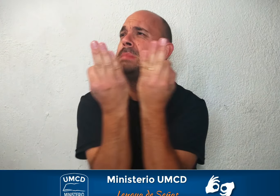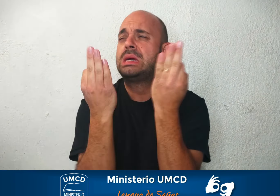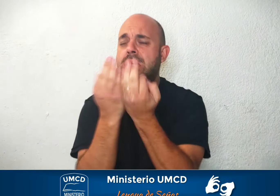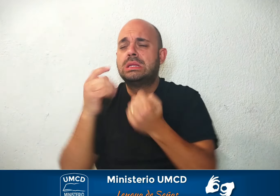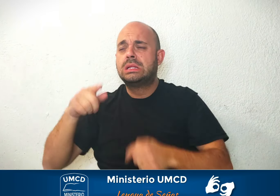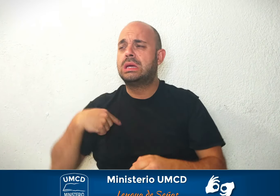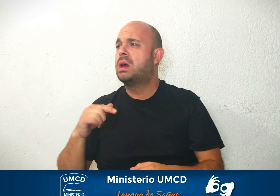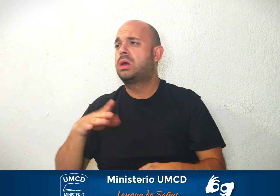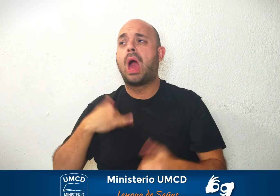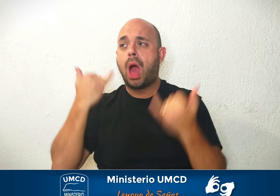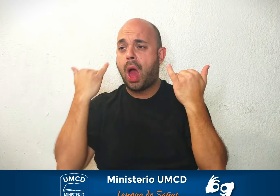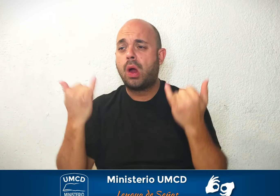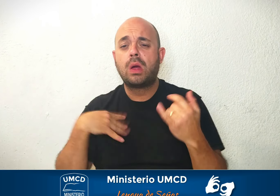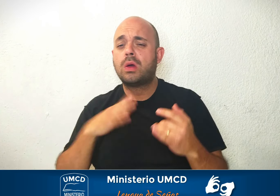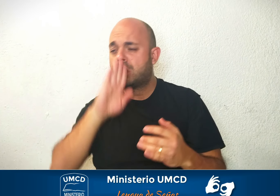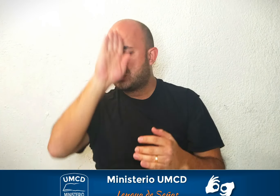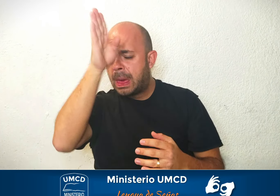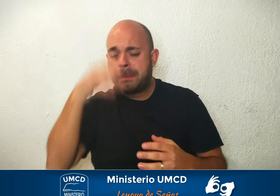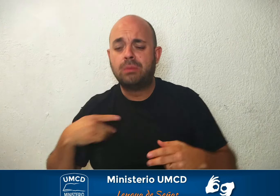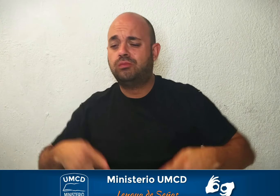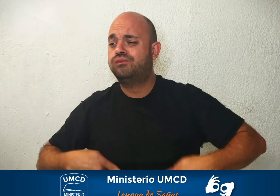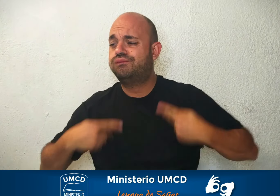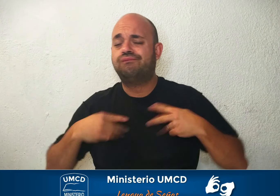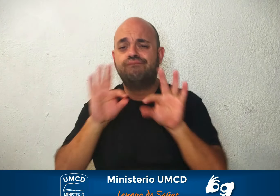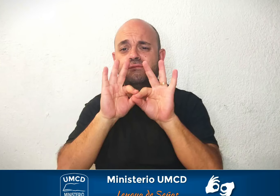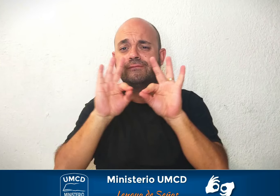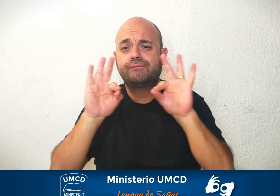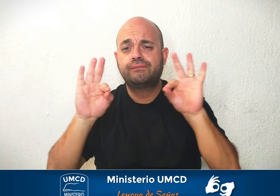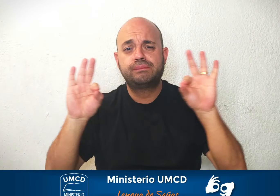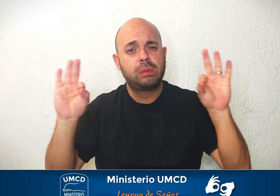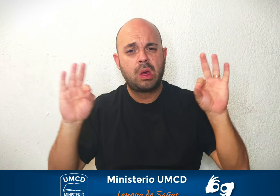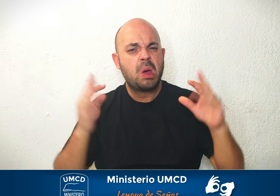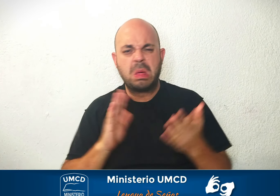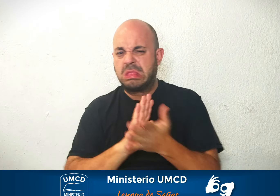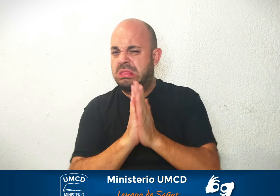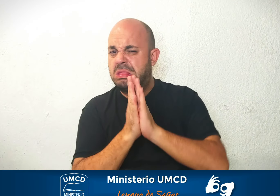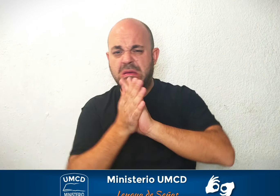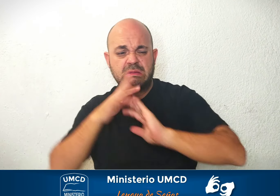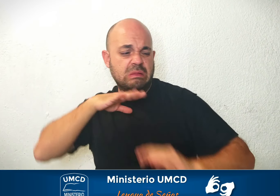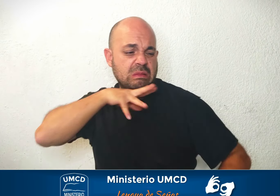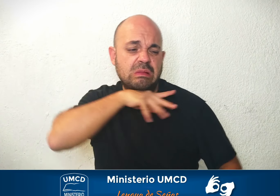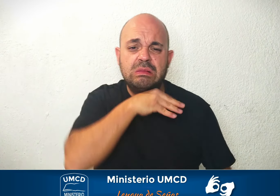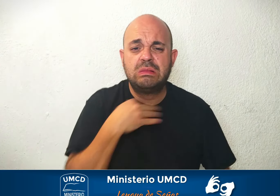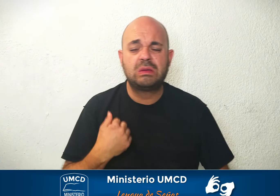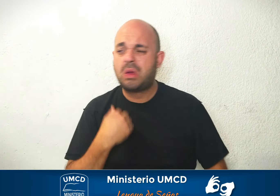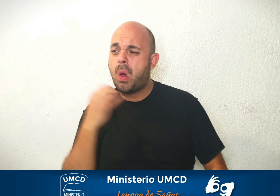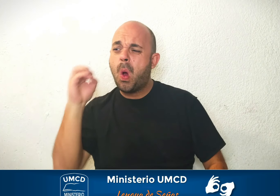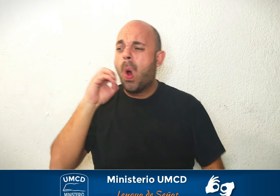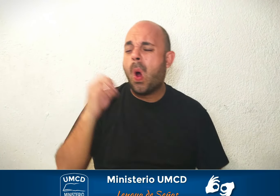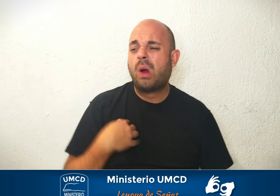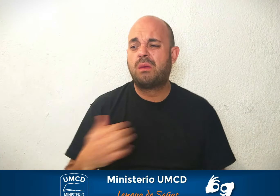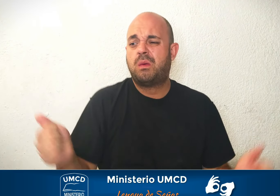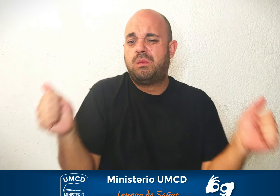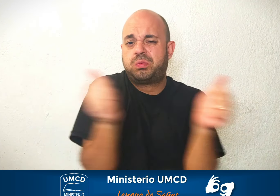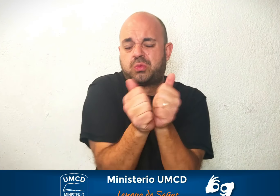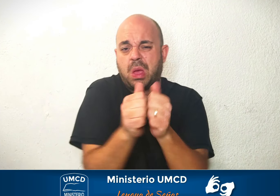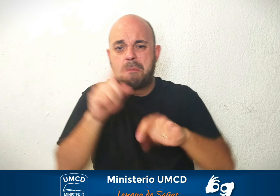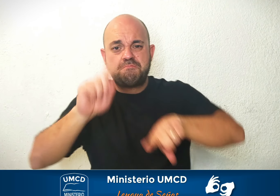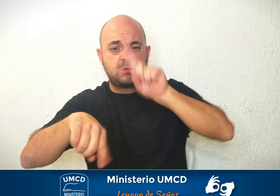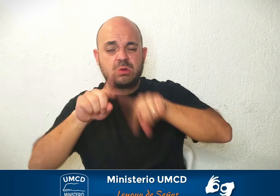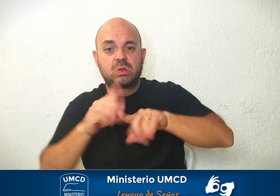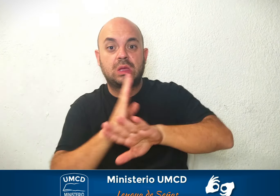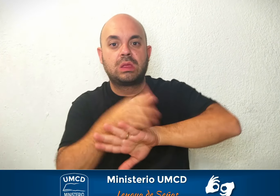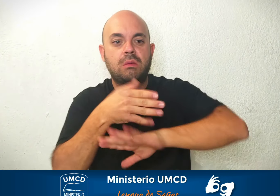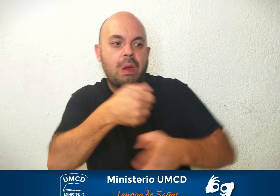salvación ha sido pagada. Soy declarado justo, soy declarado santo. Pero en mi relación con Cristo, en cambio,